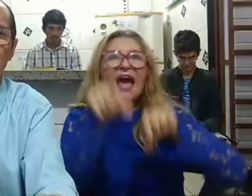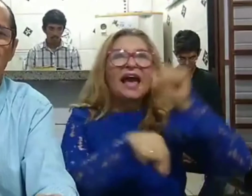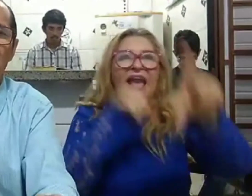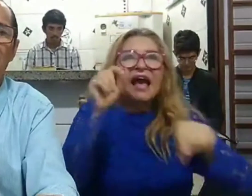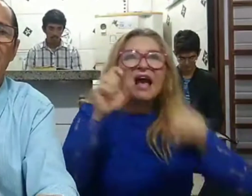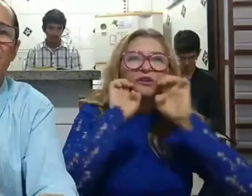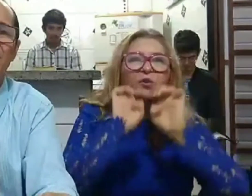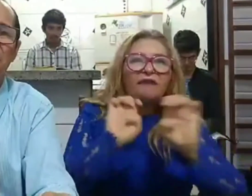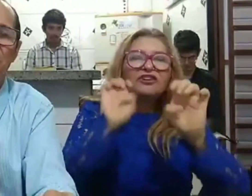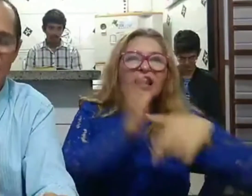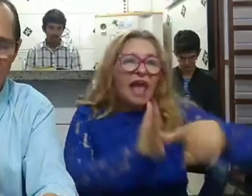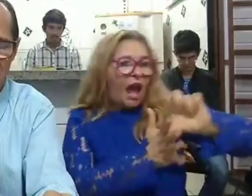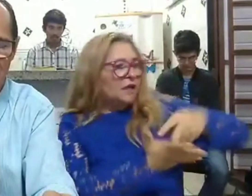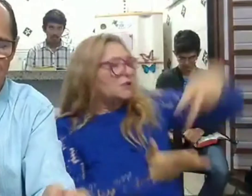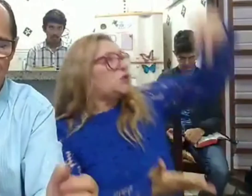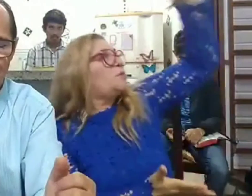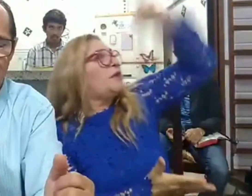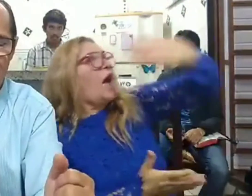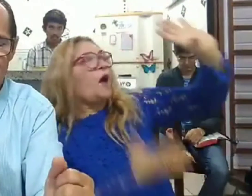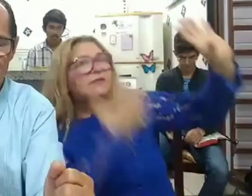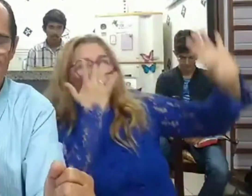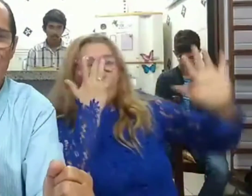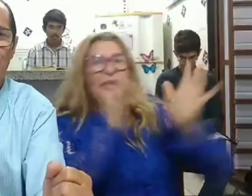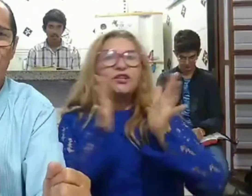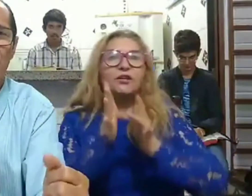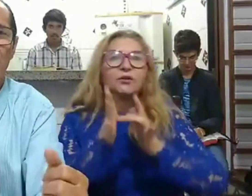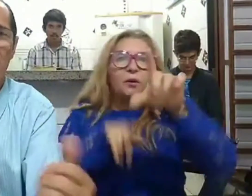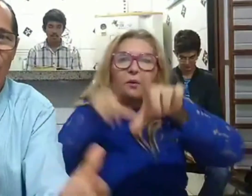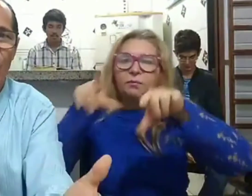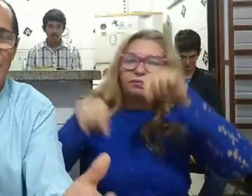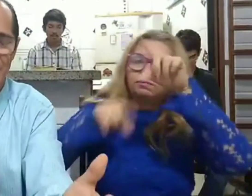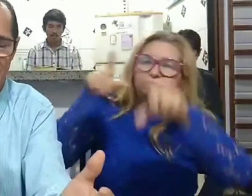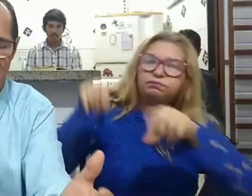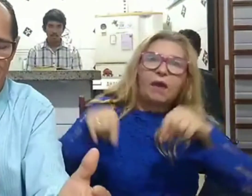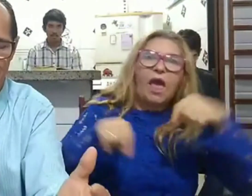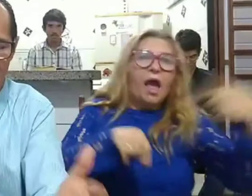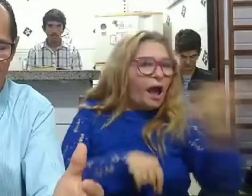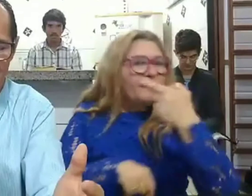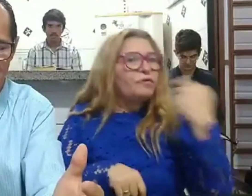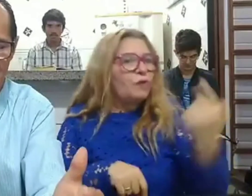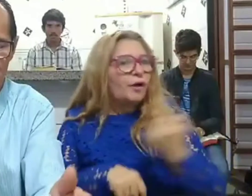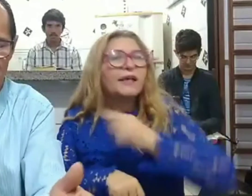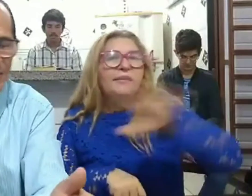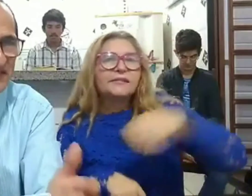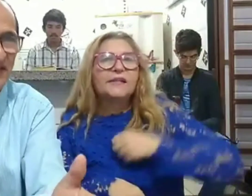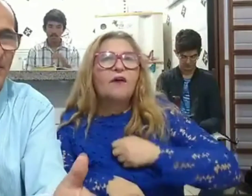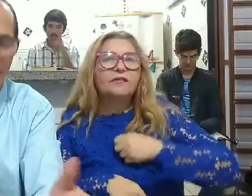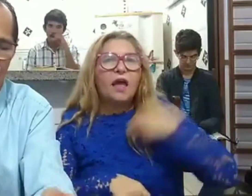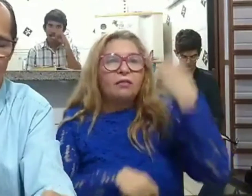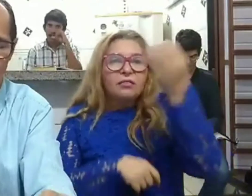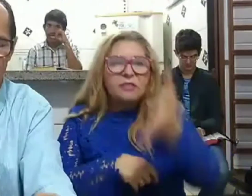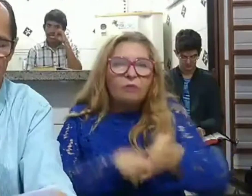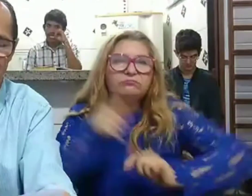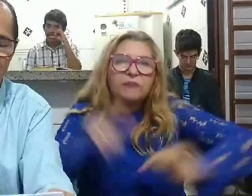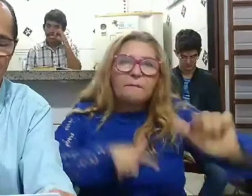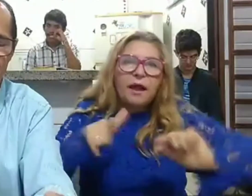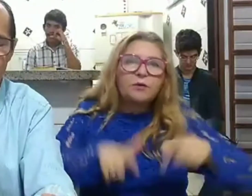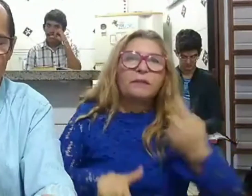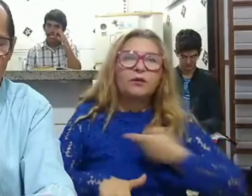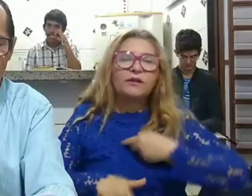Jesus, antes de subir ao céu, ele nos deixou uma ordem para realizarmos, uma missão para